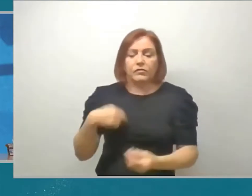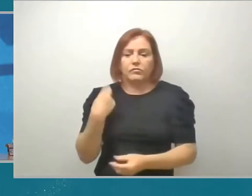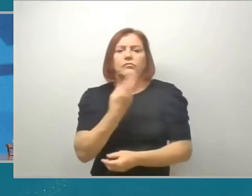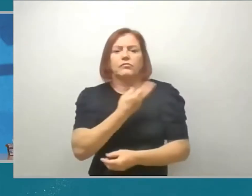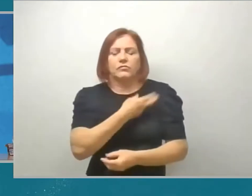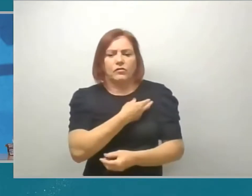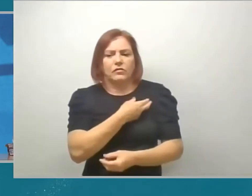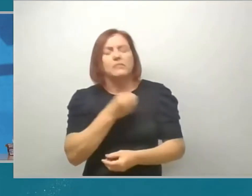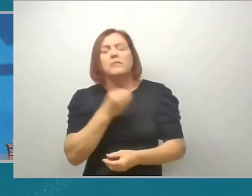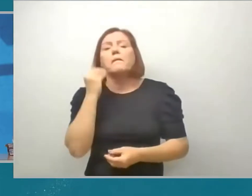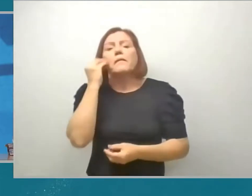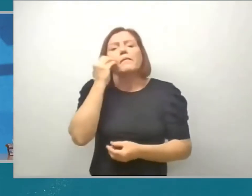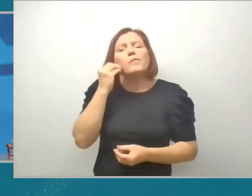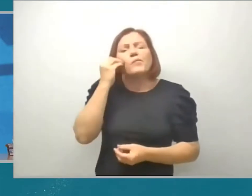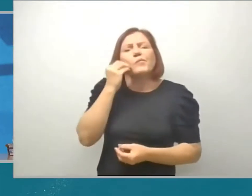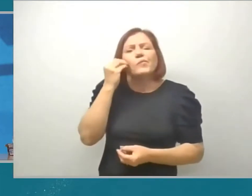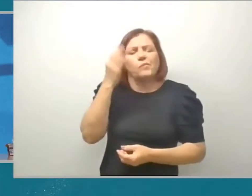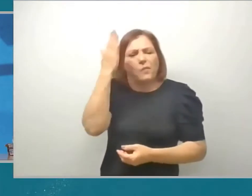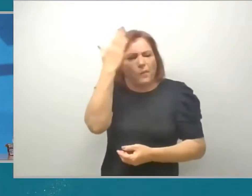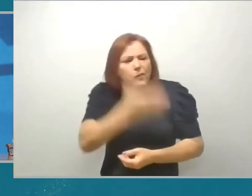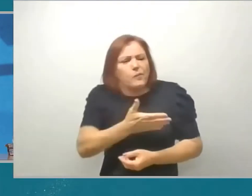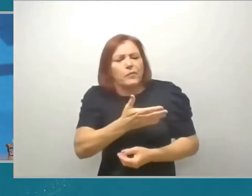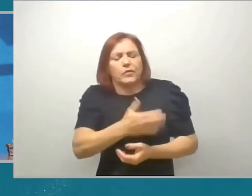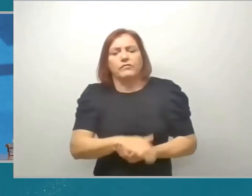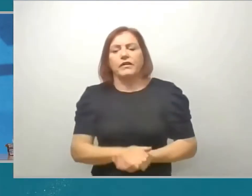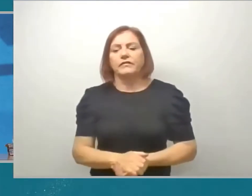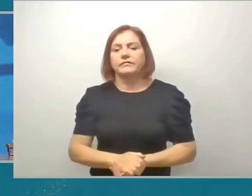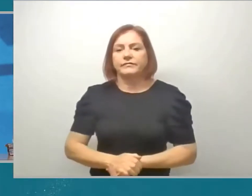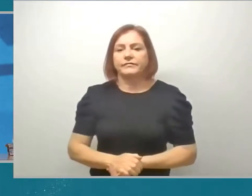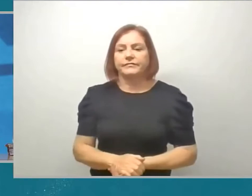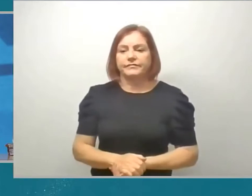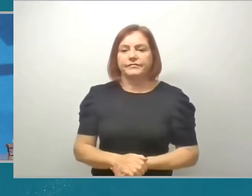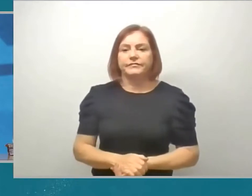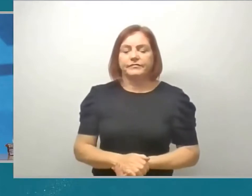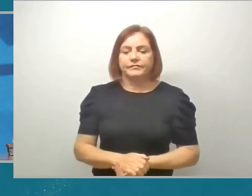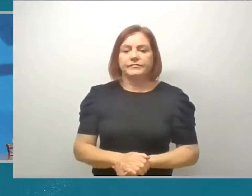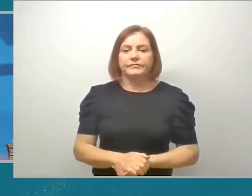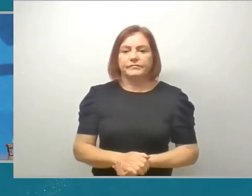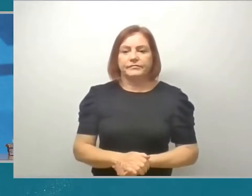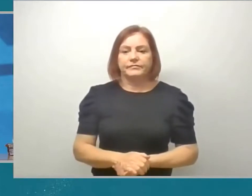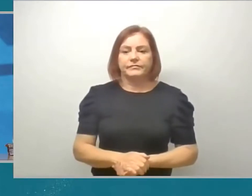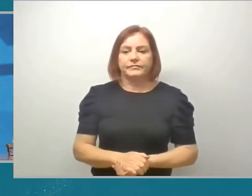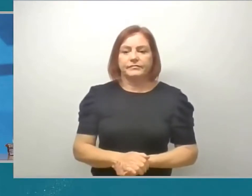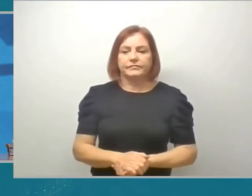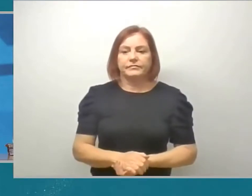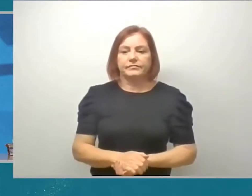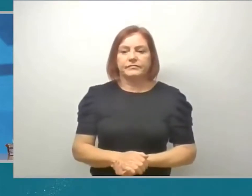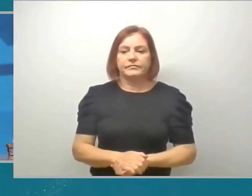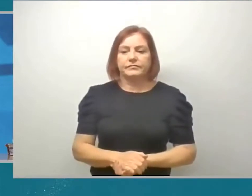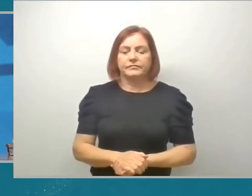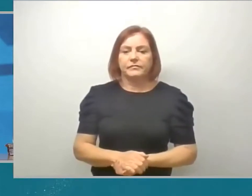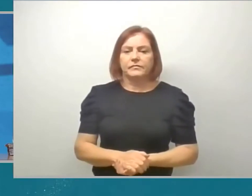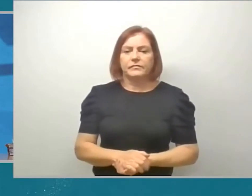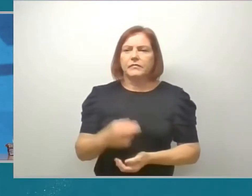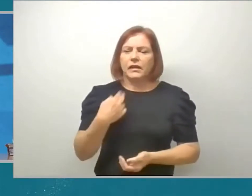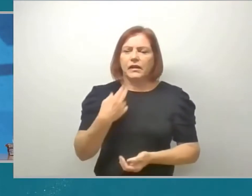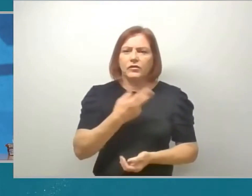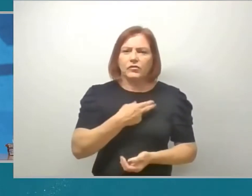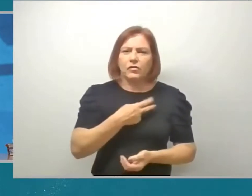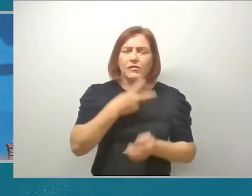está longe do Senhor, então vem o fogo para nos provar, para nos voltar ao Senhor, para